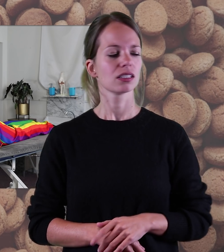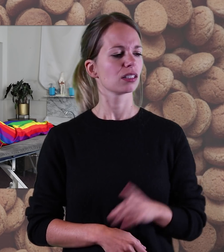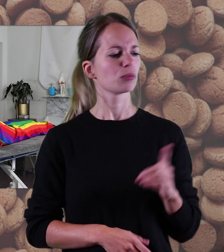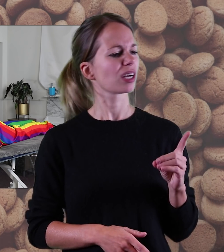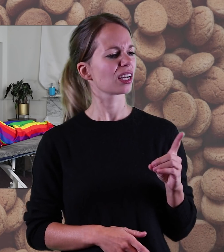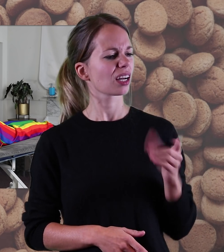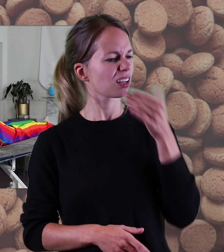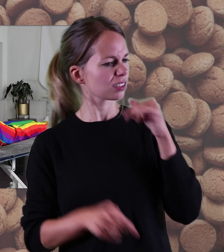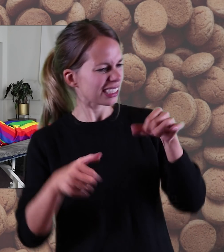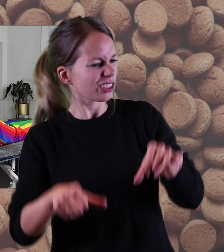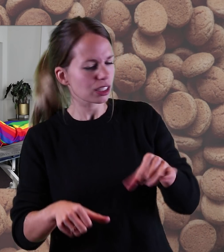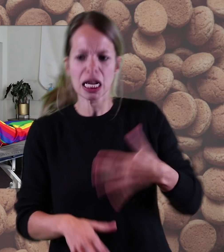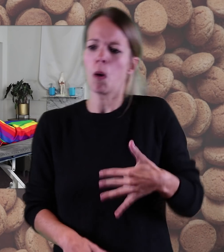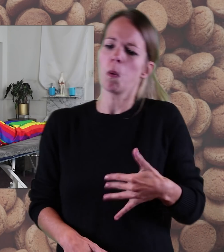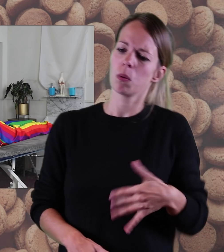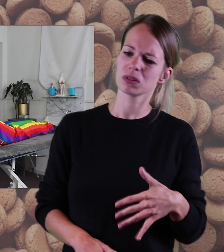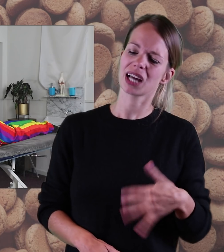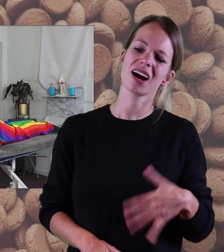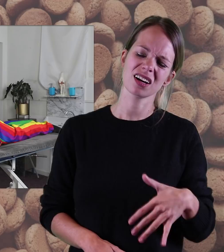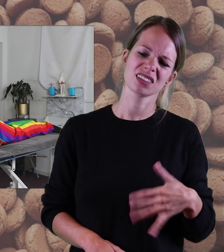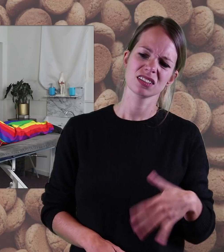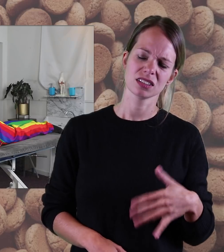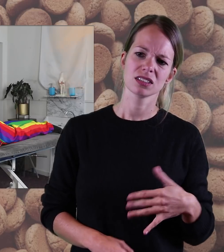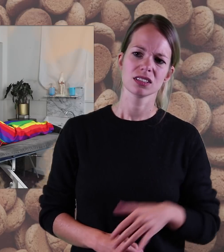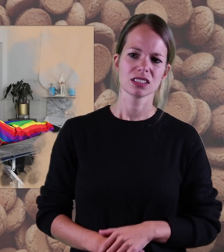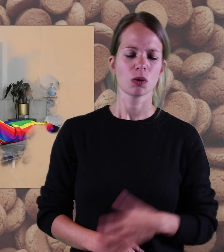Maar als ik hier druk? Ah, ja, daar, ja. Ja.